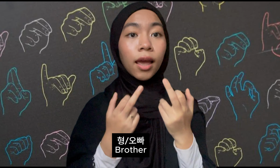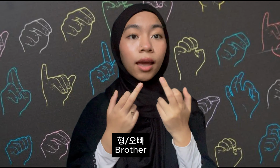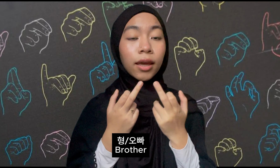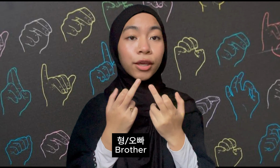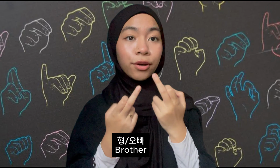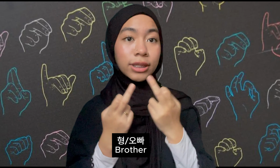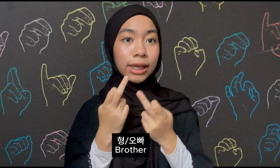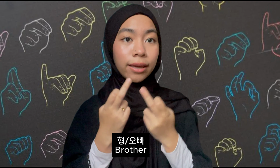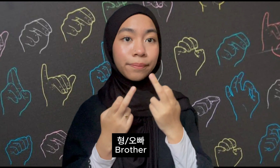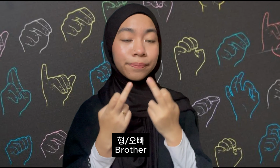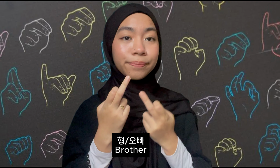형제,